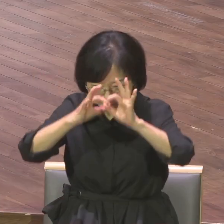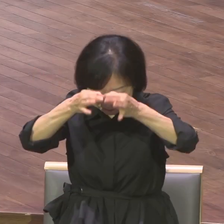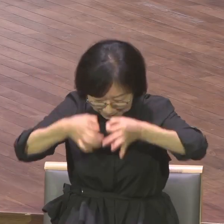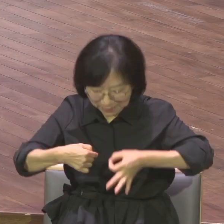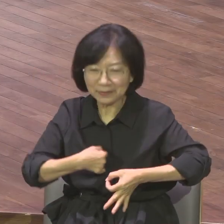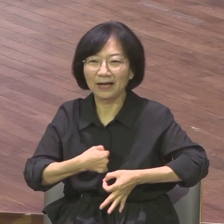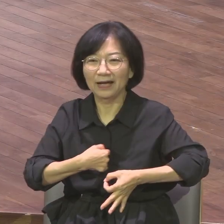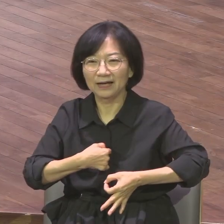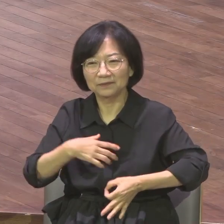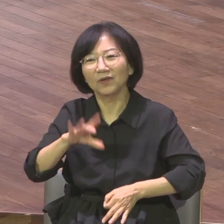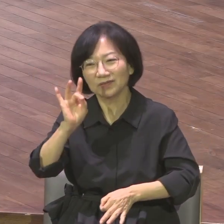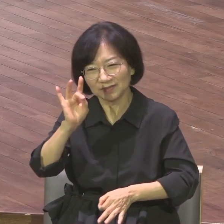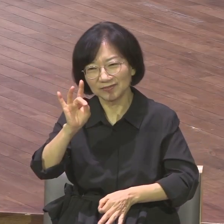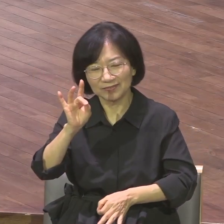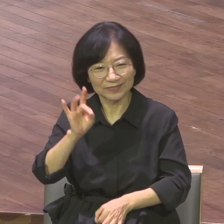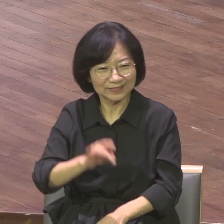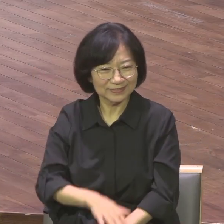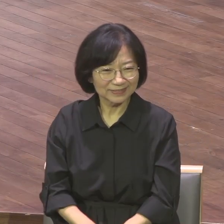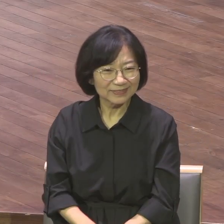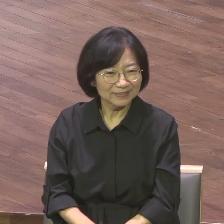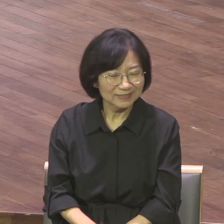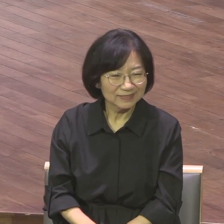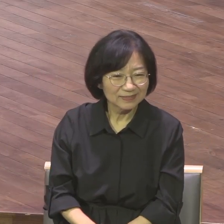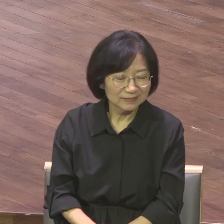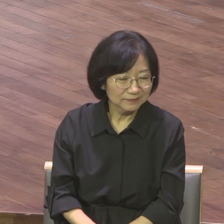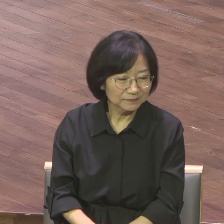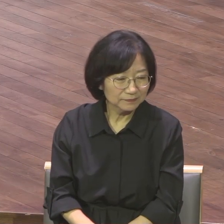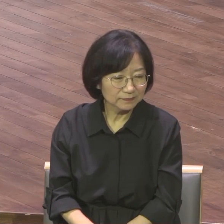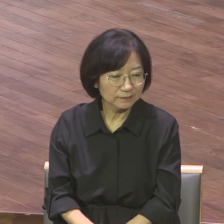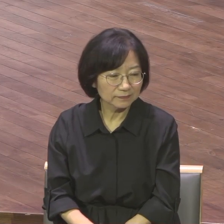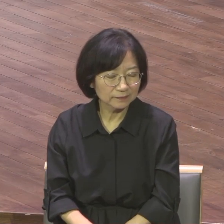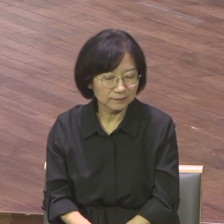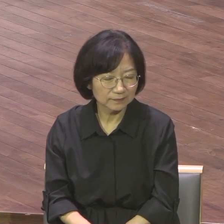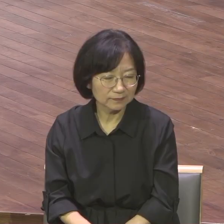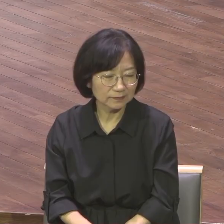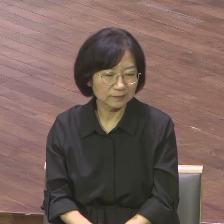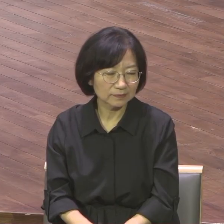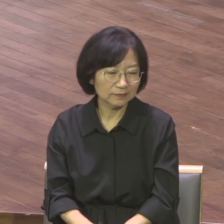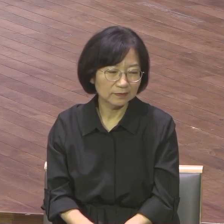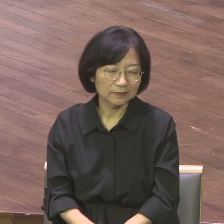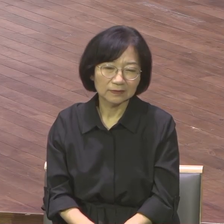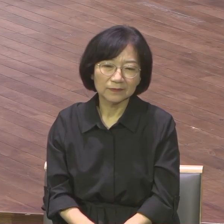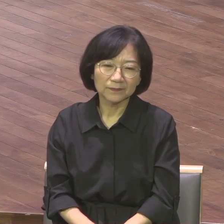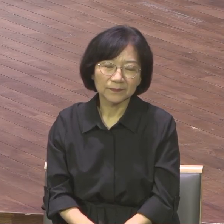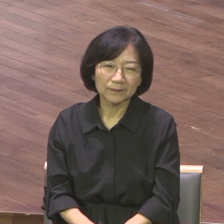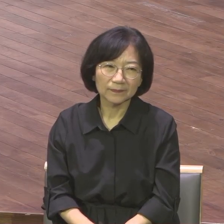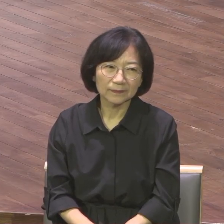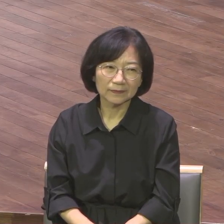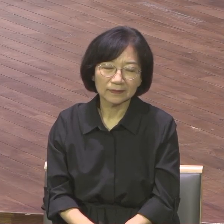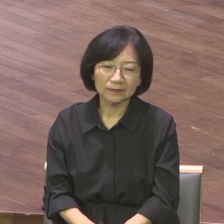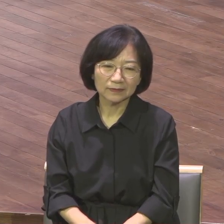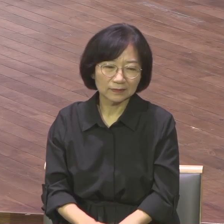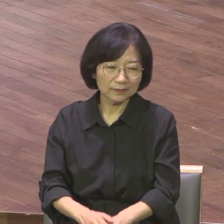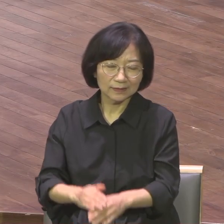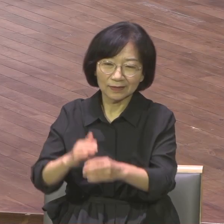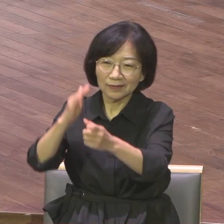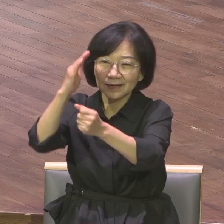성도들은 하나님의 본심이 나를 향하신 하나님의 뜻과